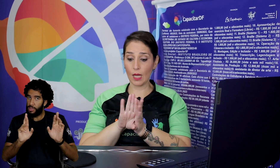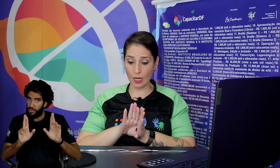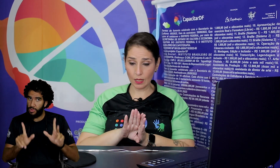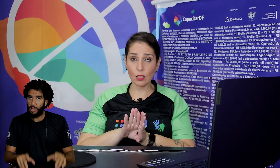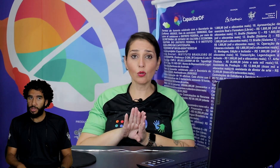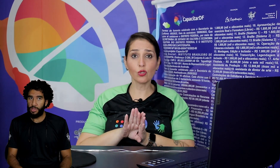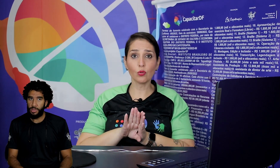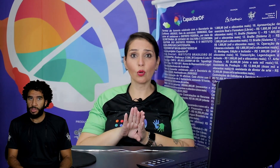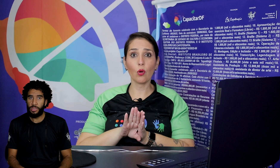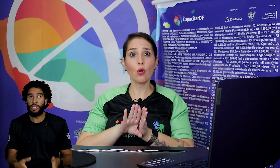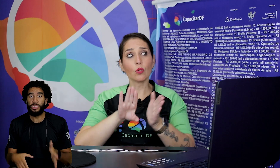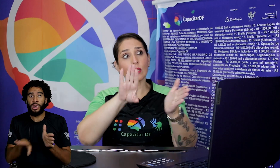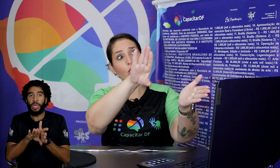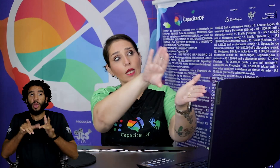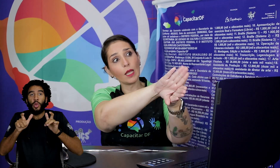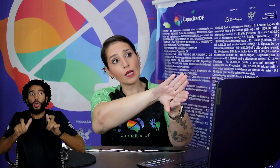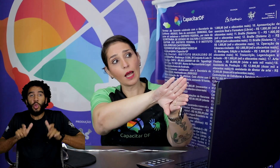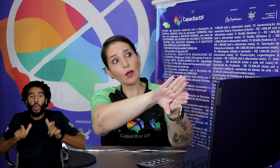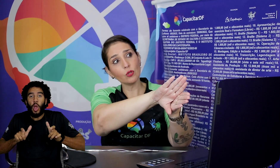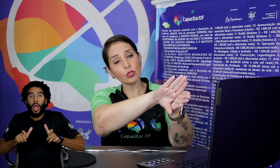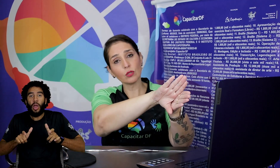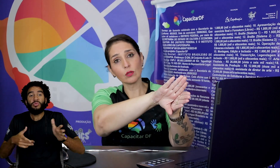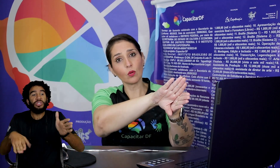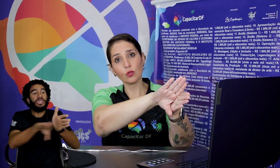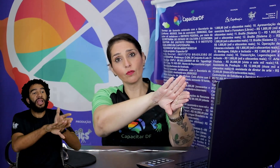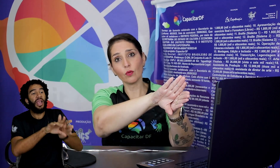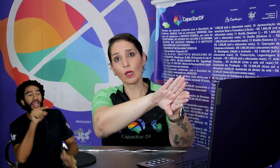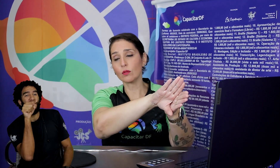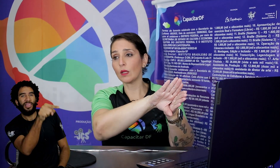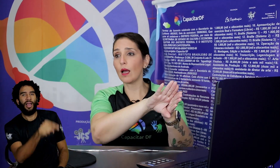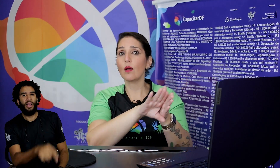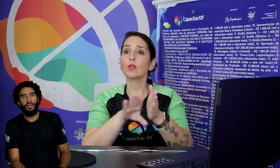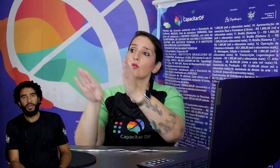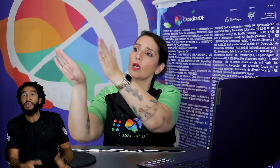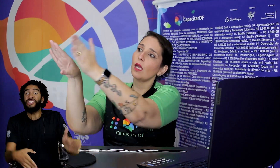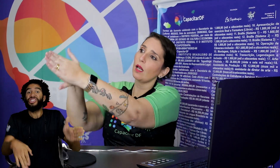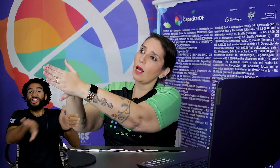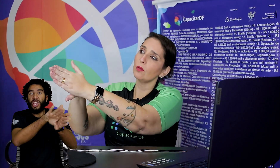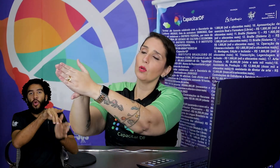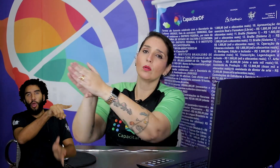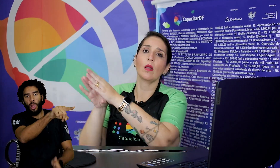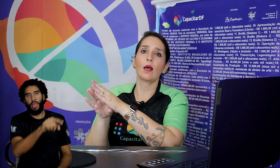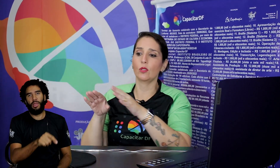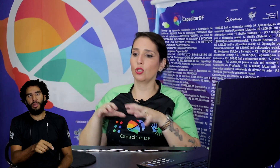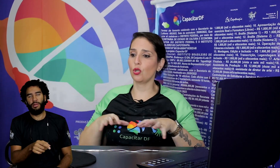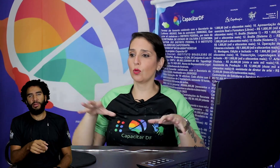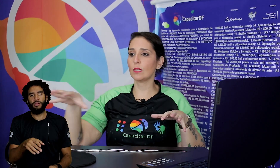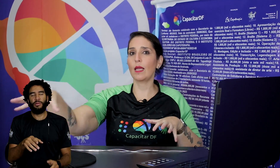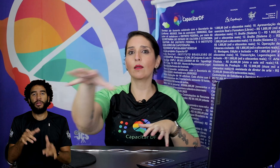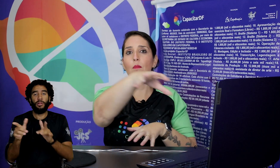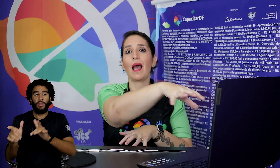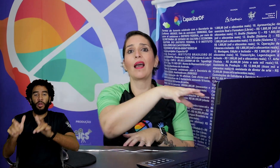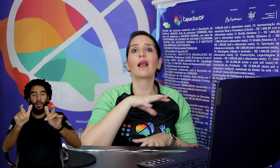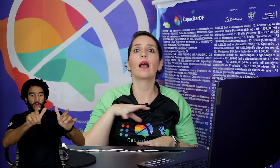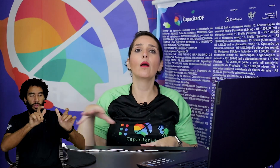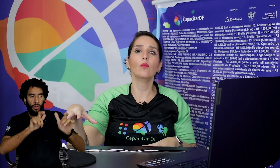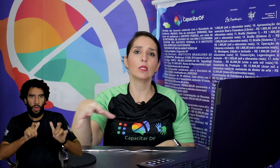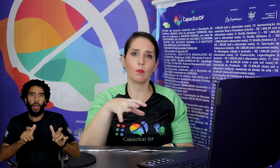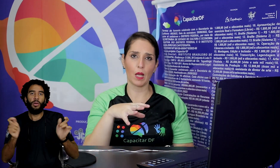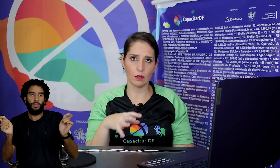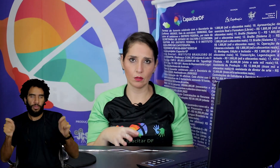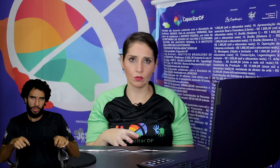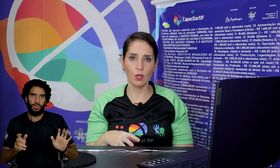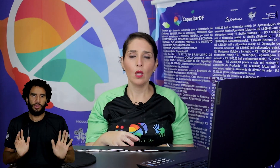eu cheguei aqui onde eu estou, ou se eu cheguei lá onde fulano está, ou se eu cheguei lá do outro lado. A gente consegue marcar